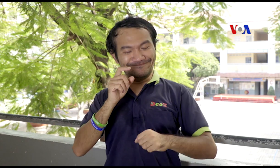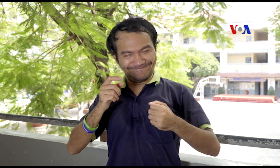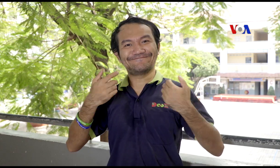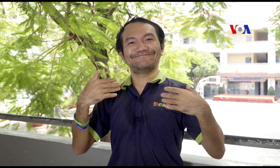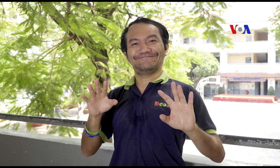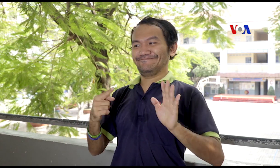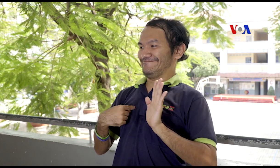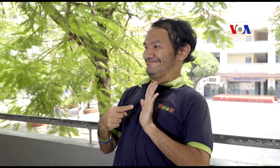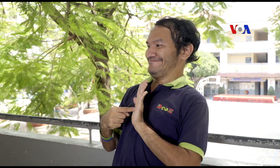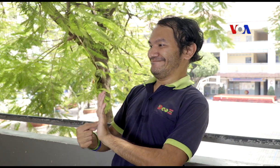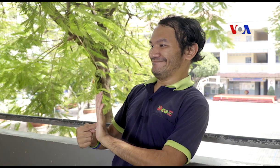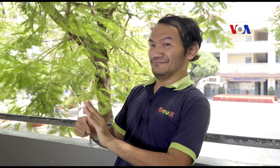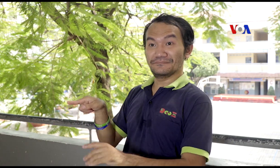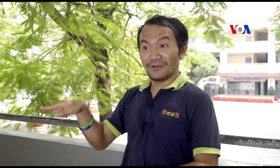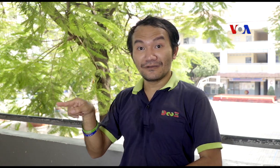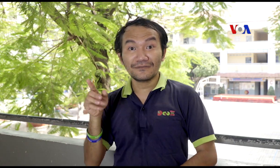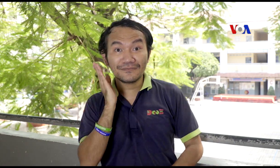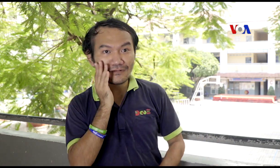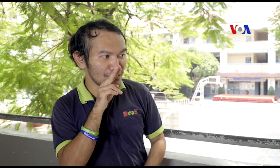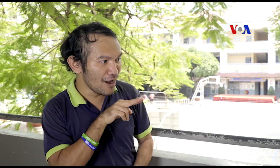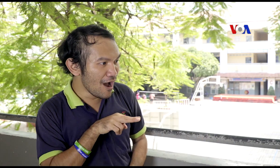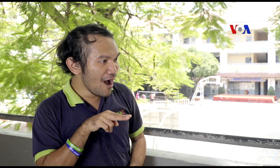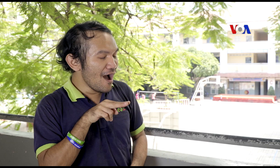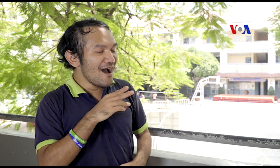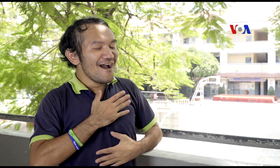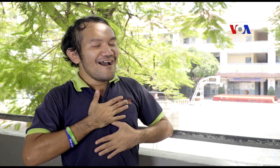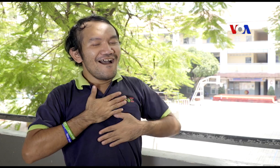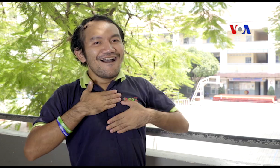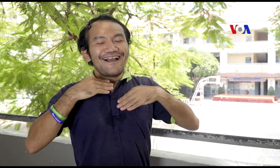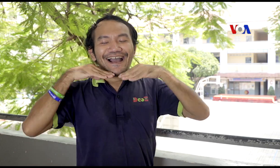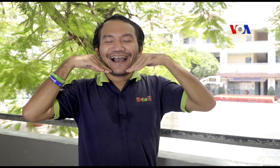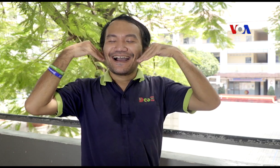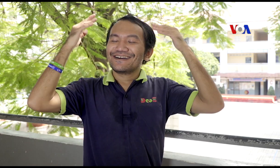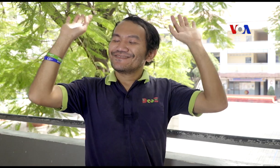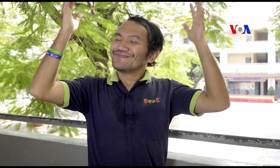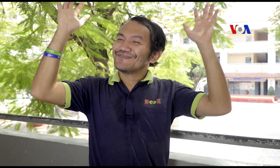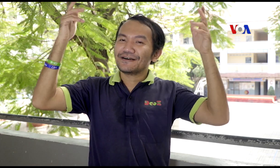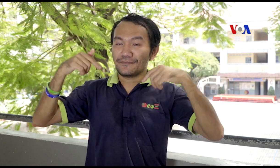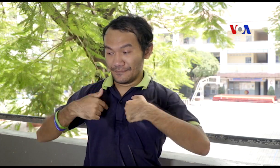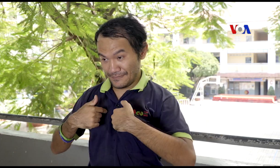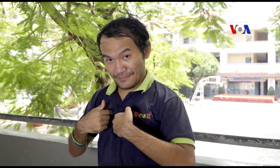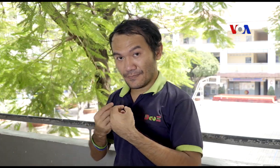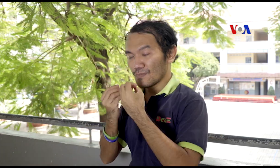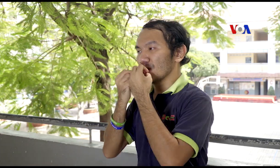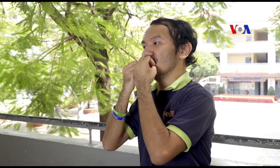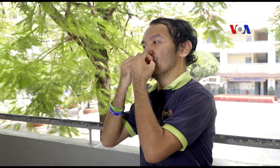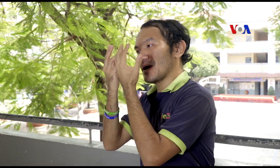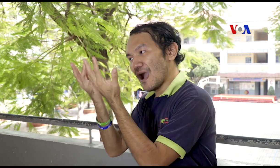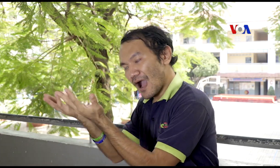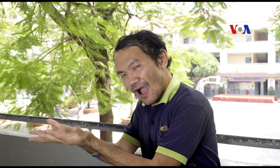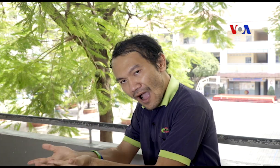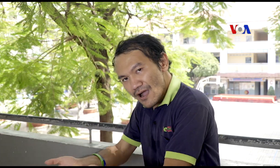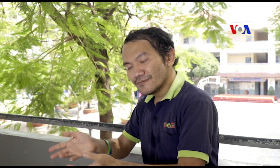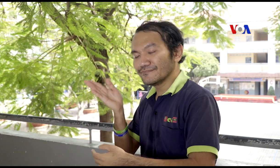Bất ngờ, Khiêm thi đậu được vào thủ khoa Đại học Chính quy. Khiêm cảm thấy biết ơn mẹ rất nhiều.